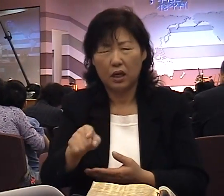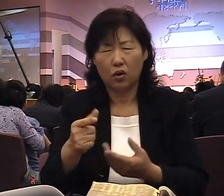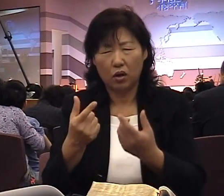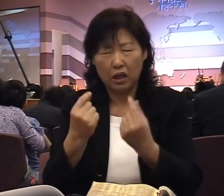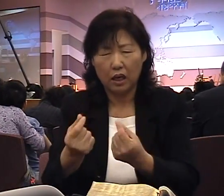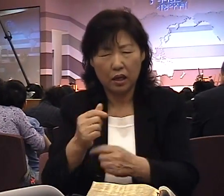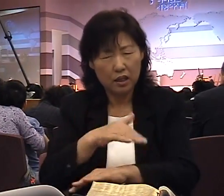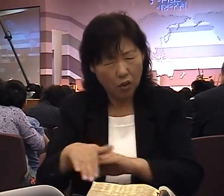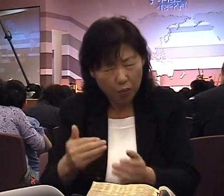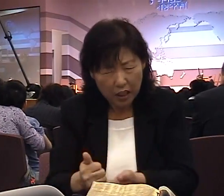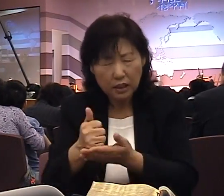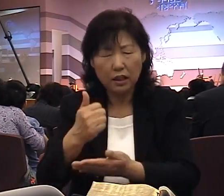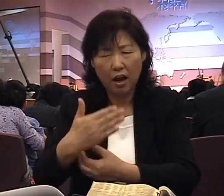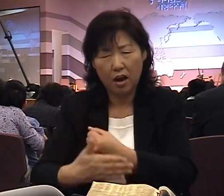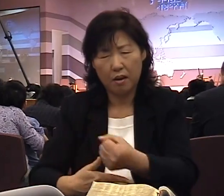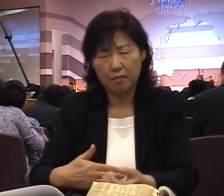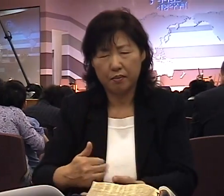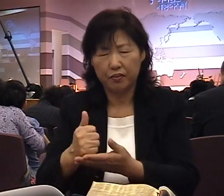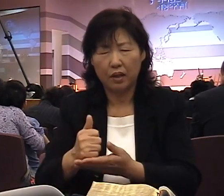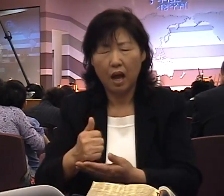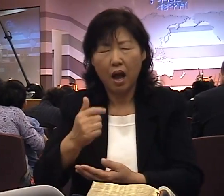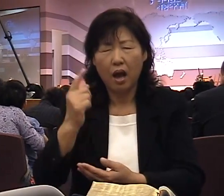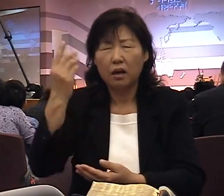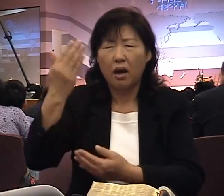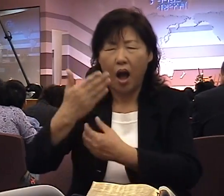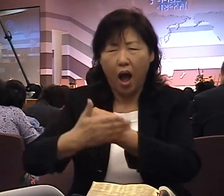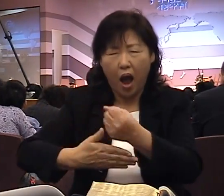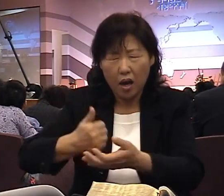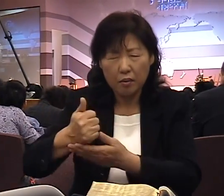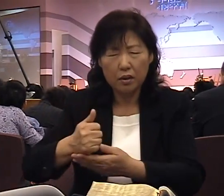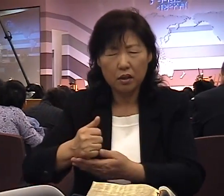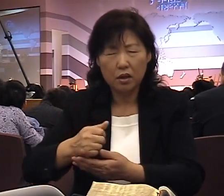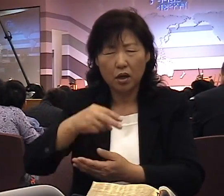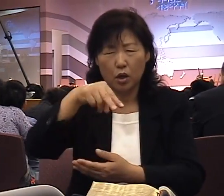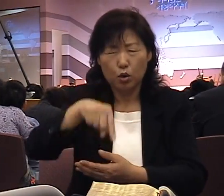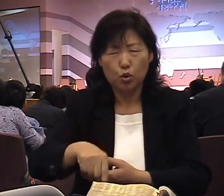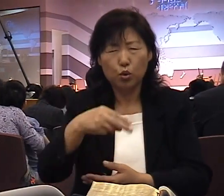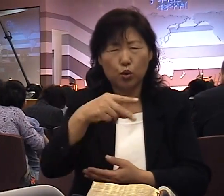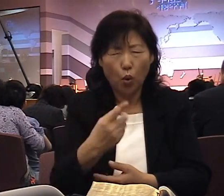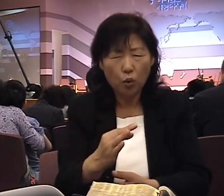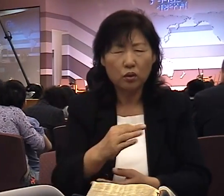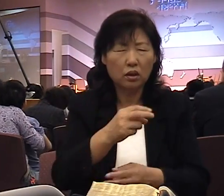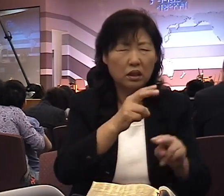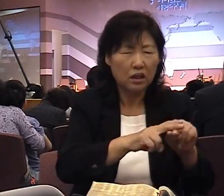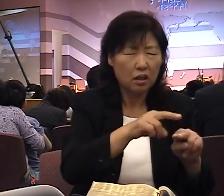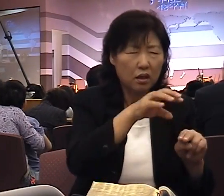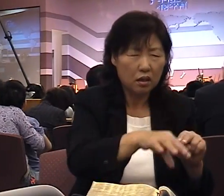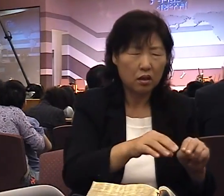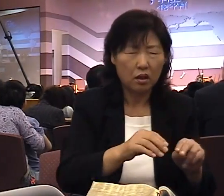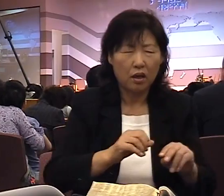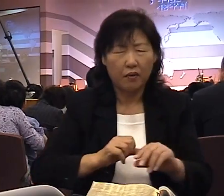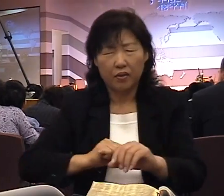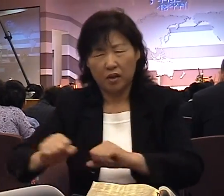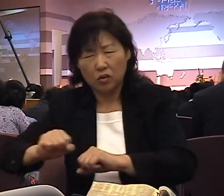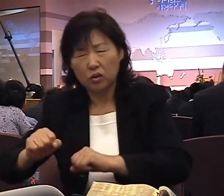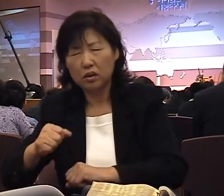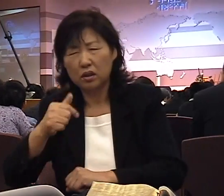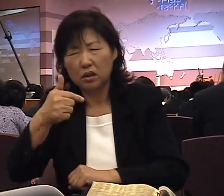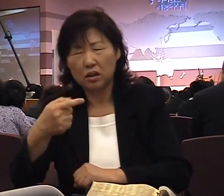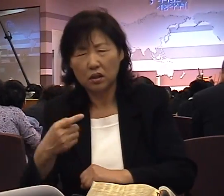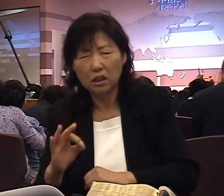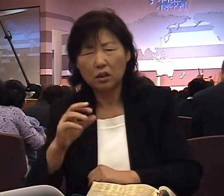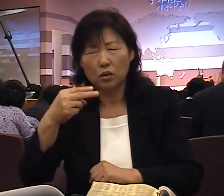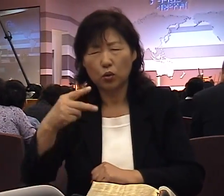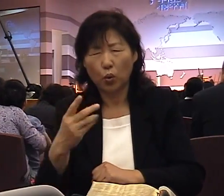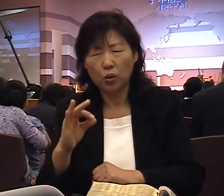이렇게 섭리하시는 하나님, 그 하나님을 내가 이제 수동적으로 받아들이는 자리에서 능동적으로 그 하나님의 섭리를